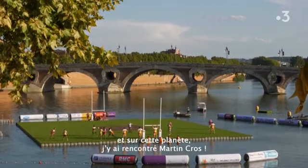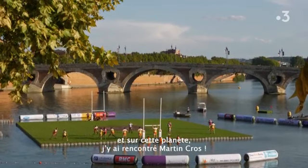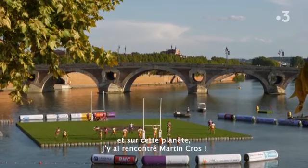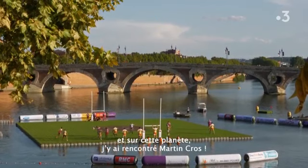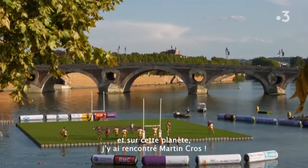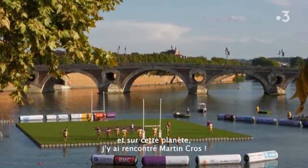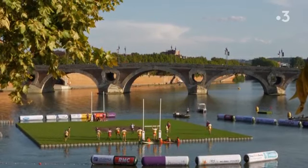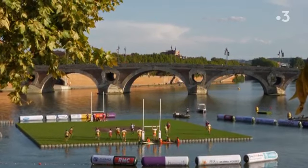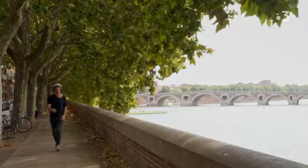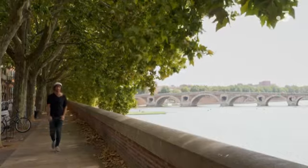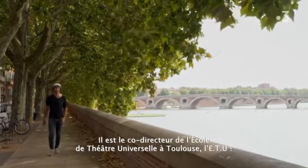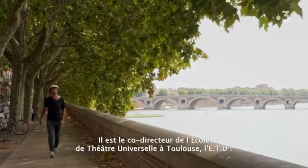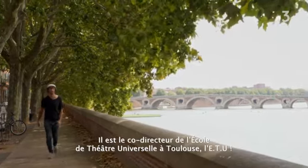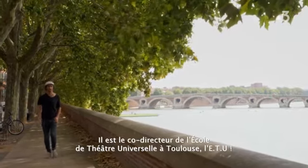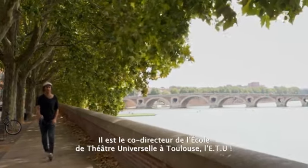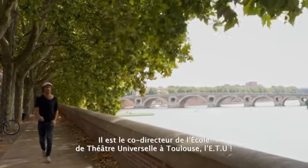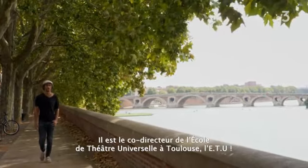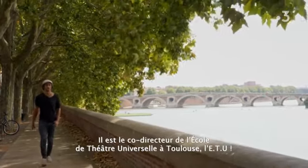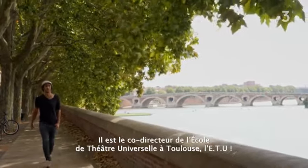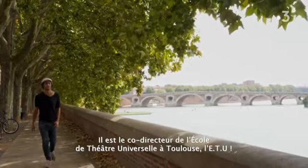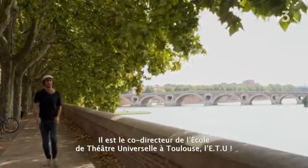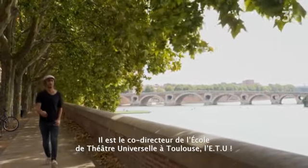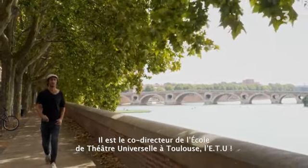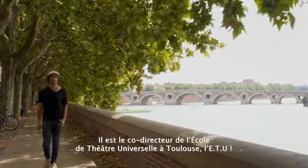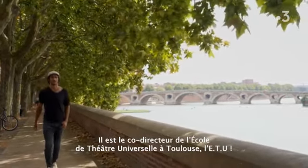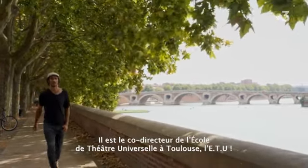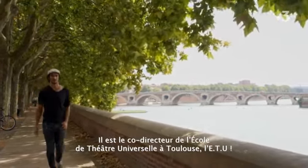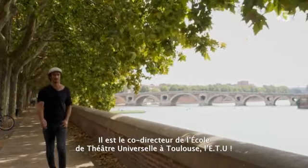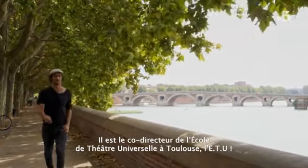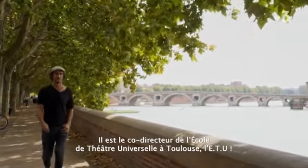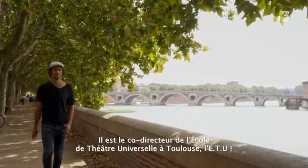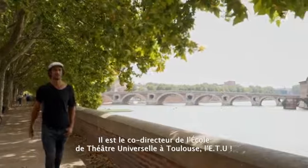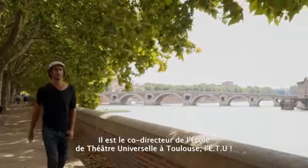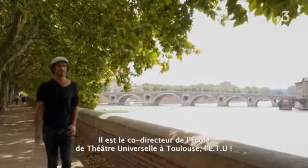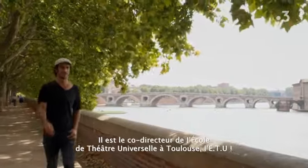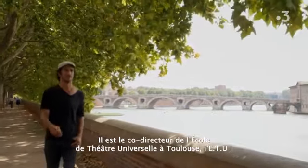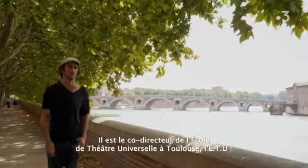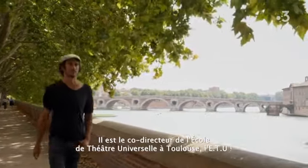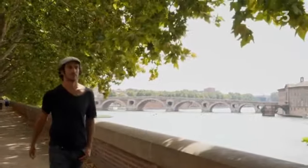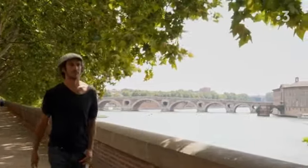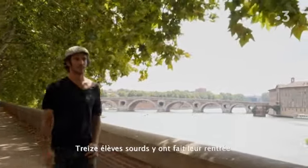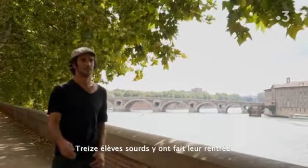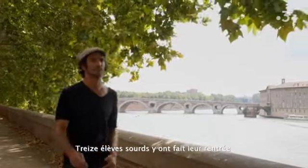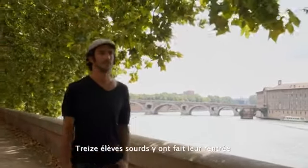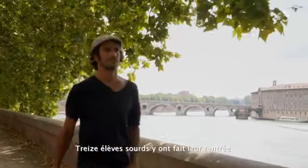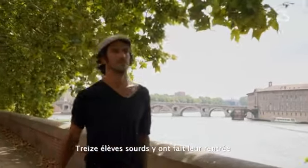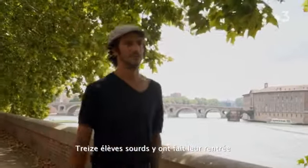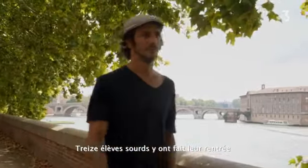Cross. Il est le co-directeur de l'école de théâtre universel à Toulouse, l'ETU. 13 élèves sourds y ont fait